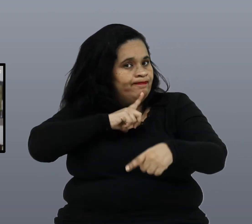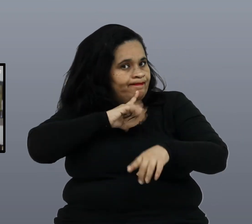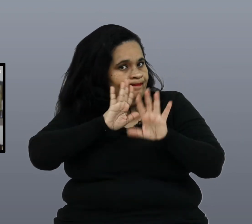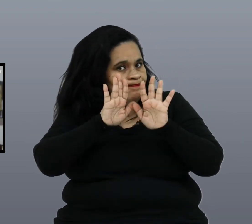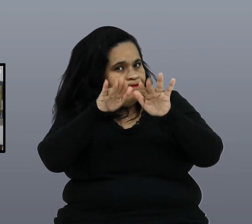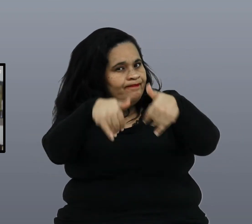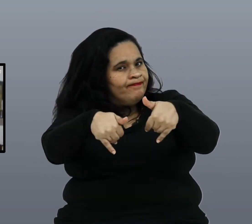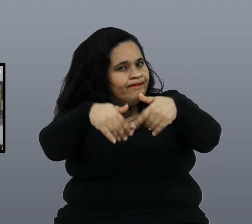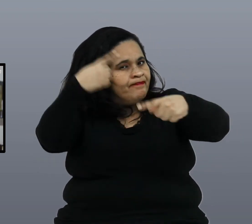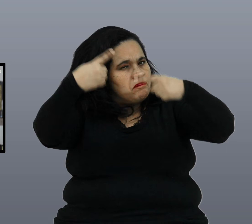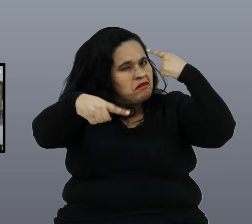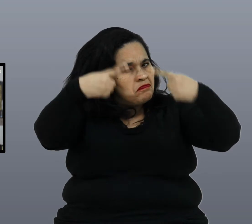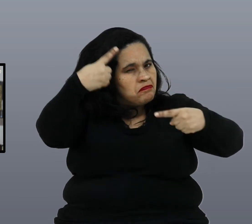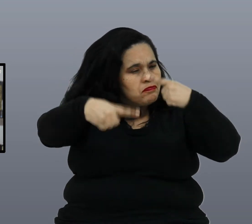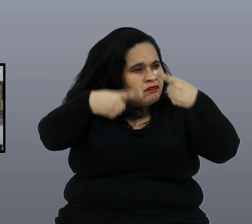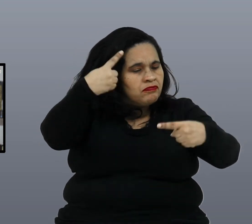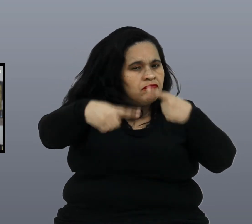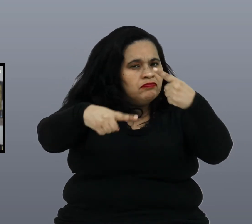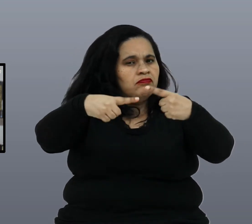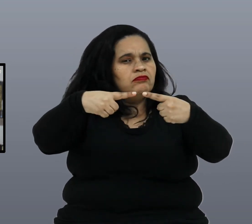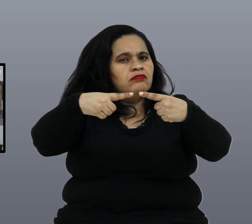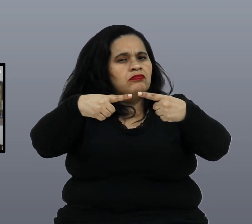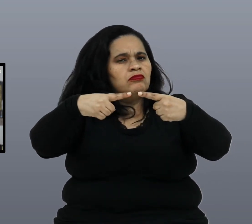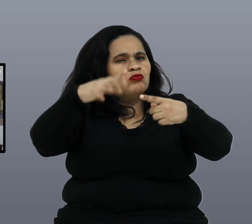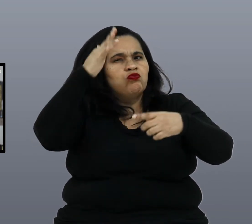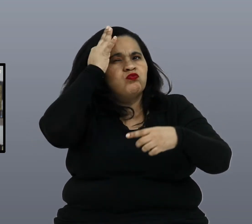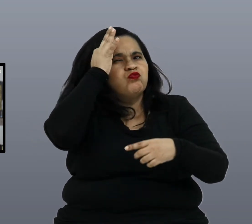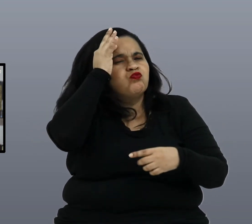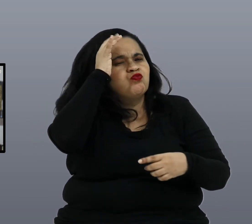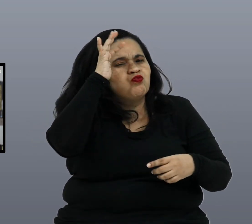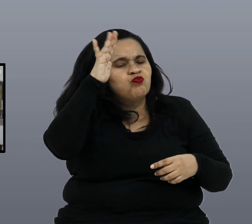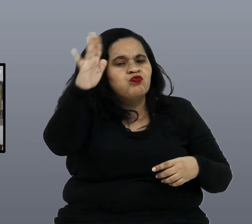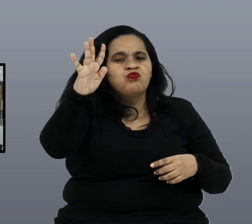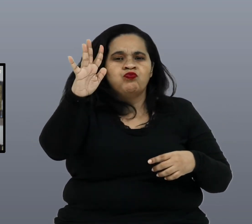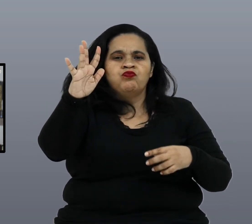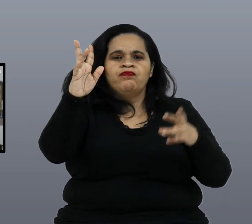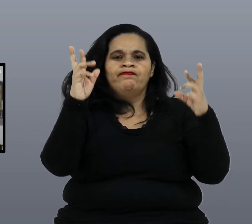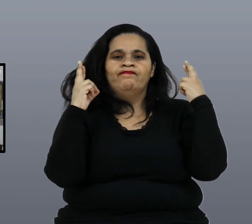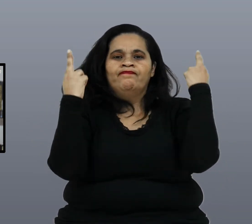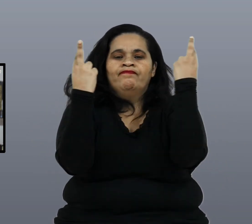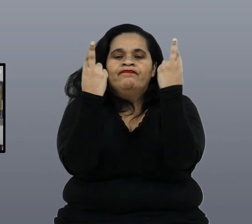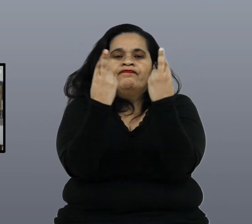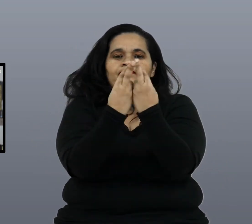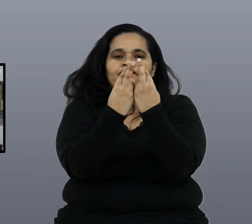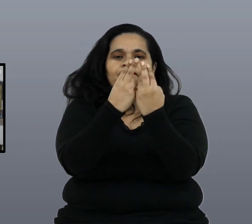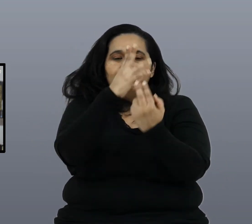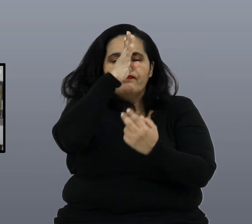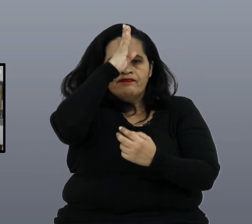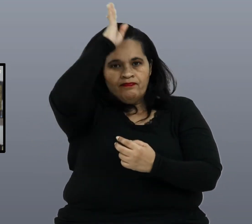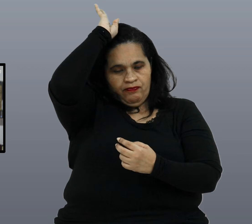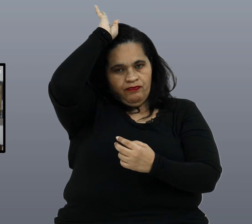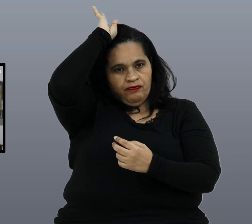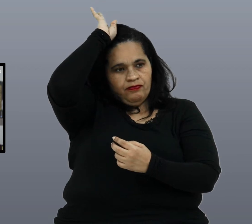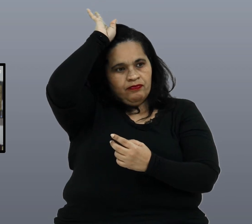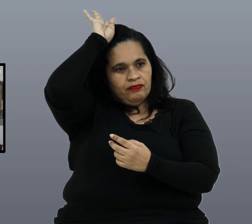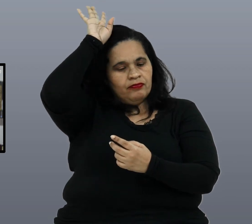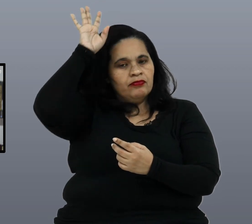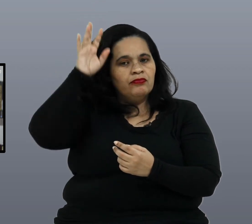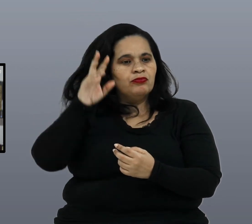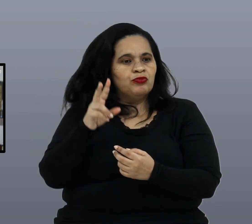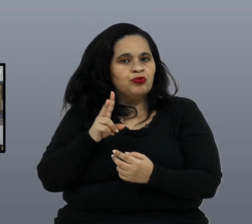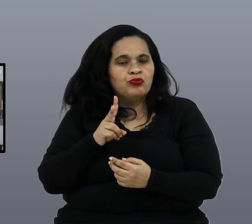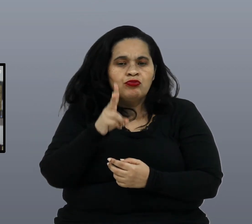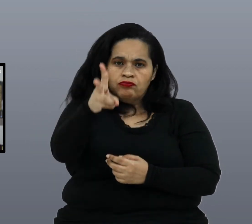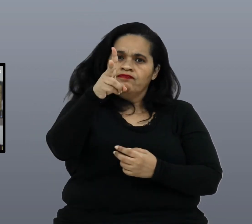histórico, político, a filosofia do Império Romano perdura, permanece. O Império Romano